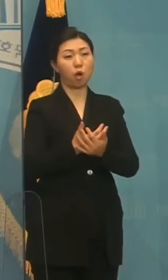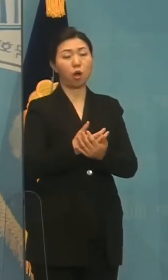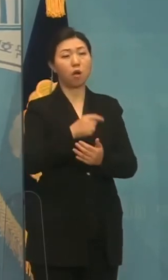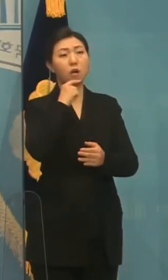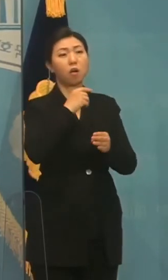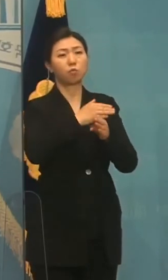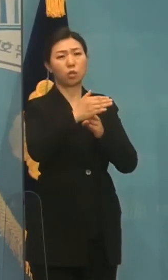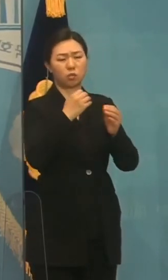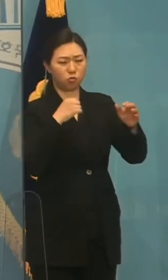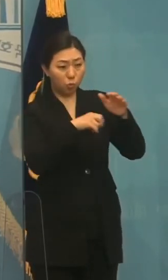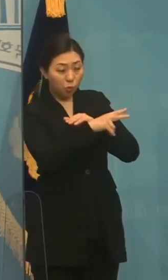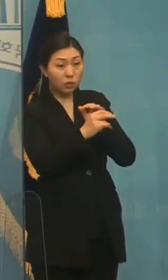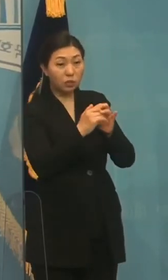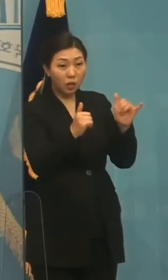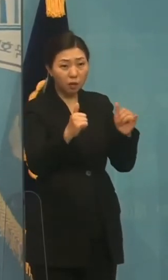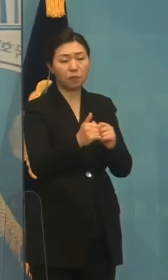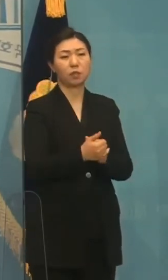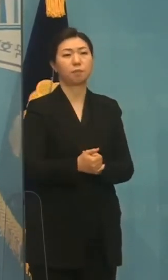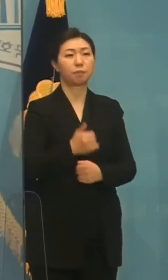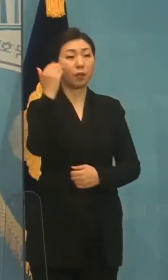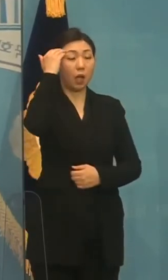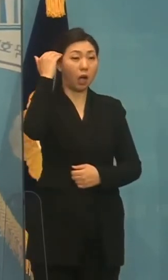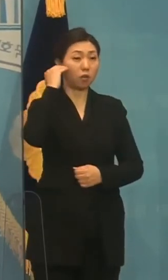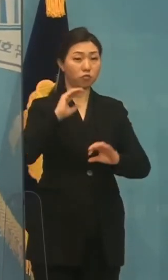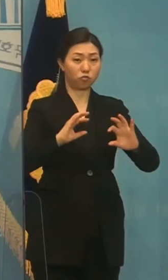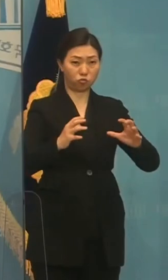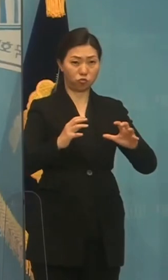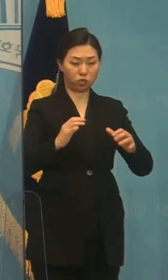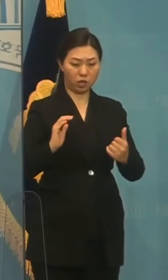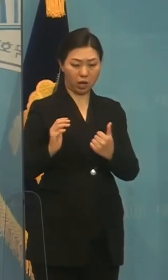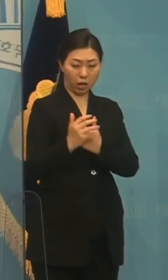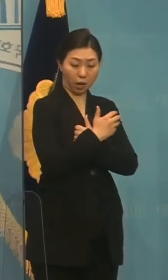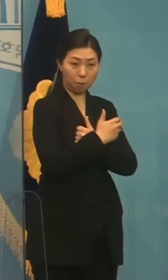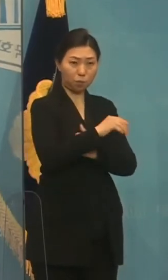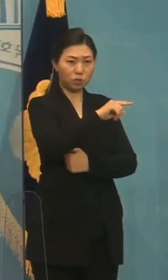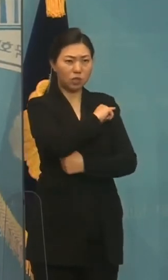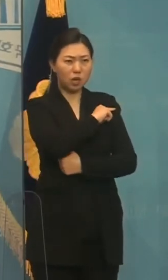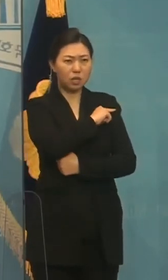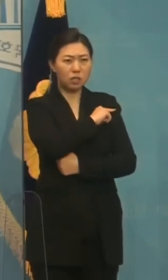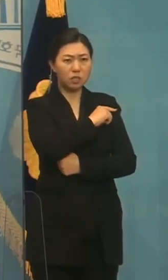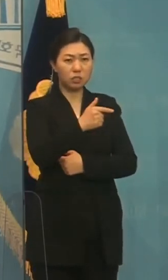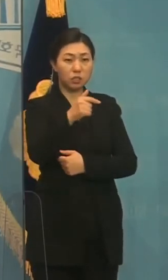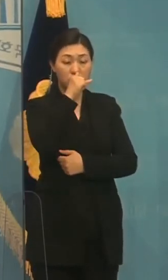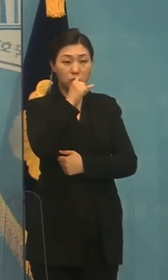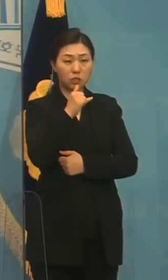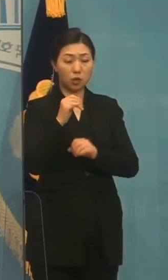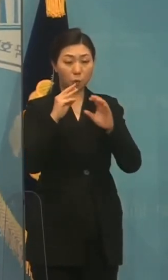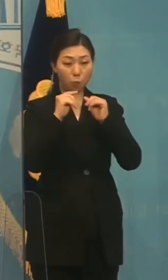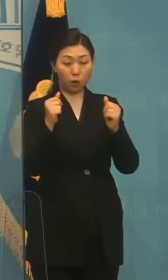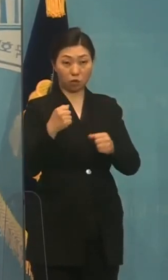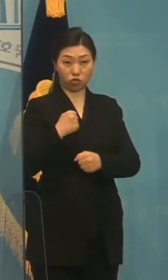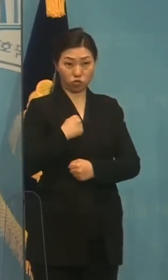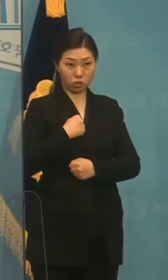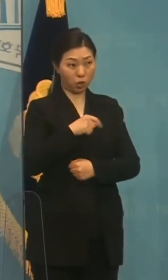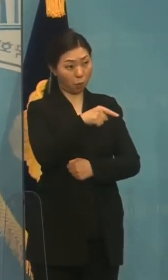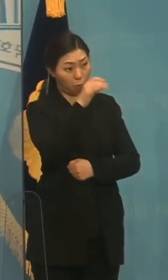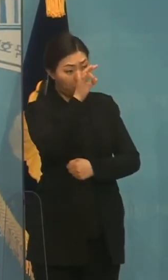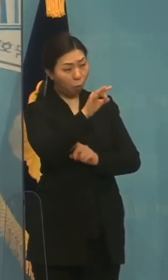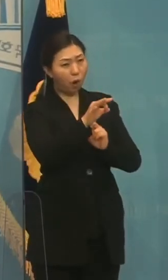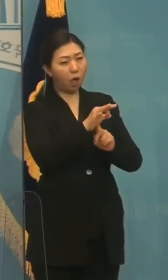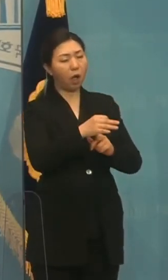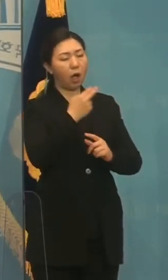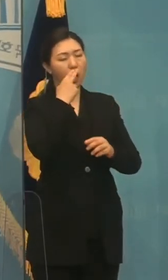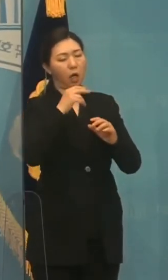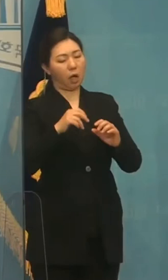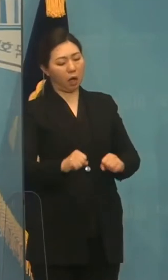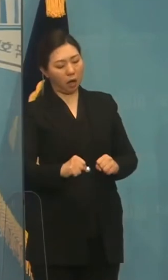북한을 탈출한 귀순 인사가 대한민국 안보의 최전선에 있는 국군 초서를 보게 되며 이제 살았다는